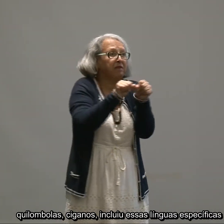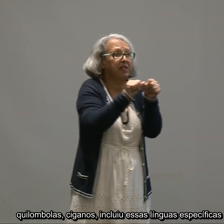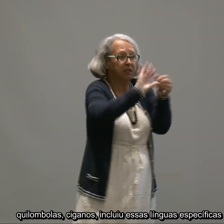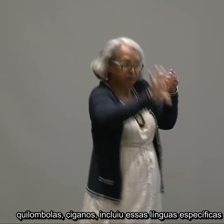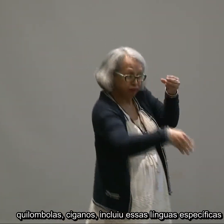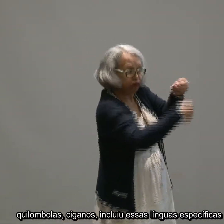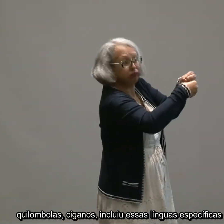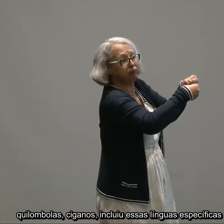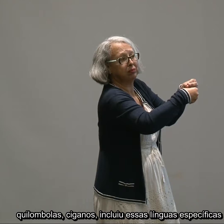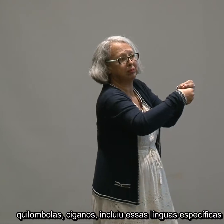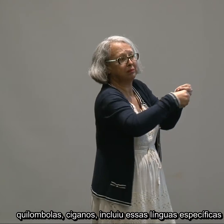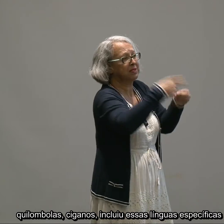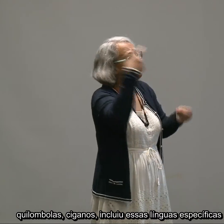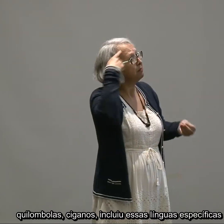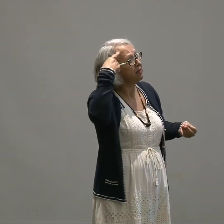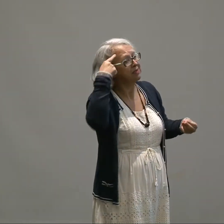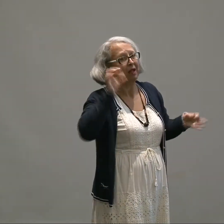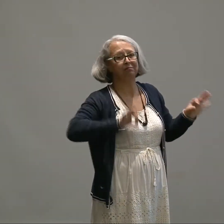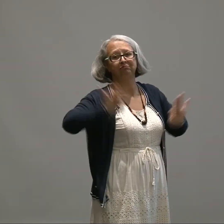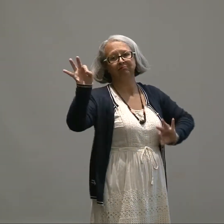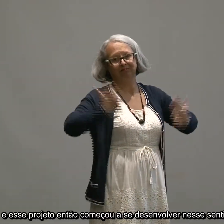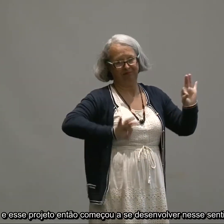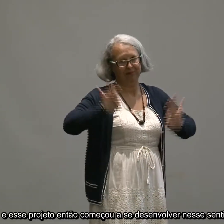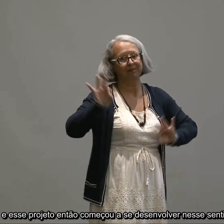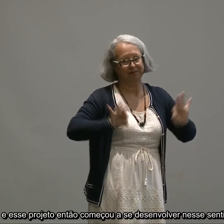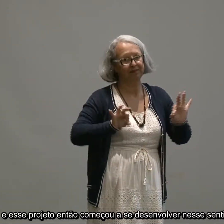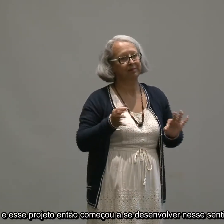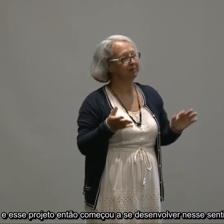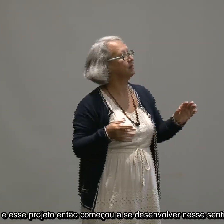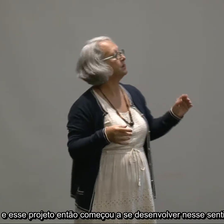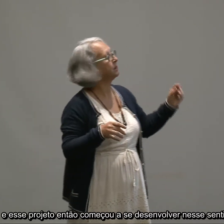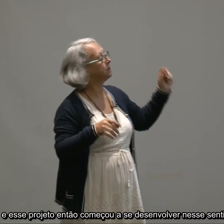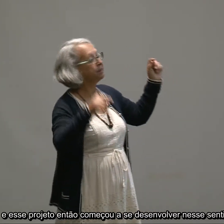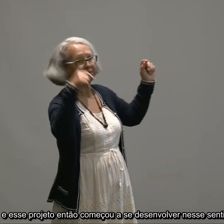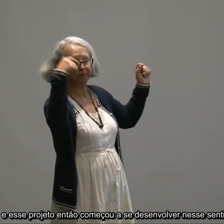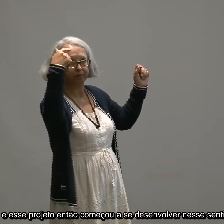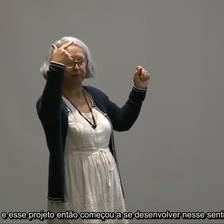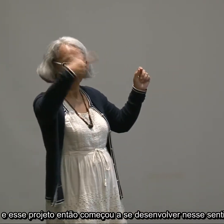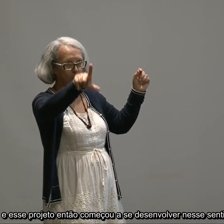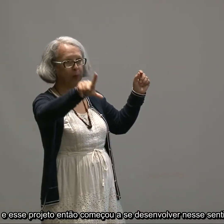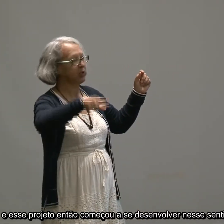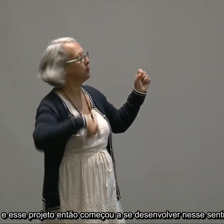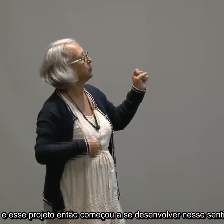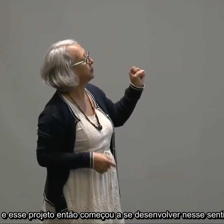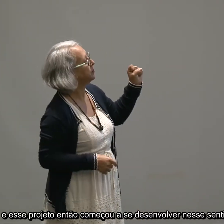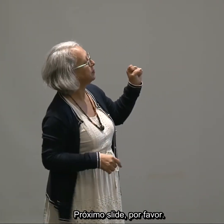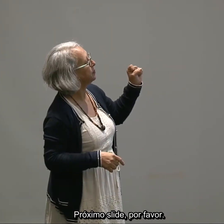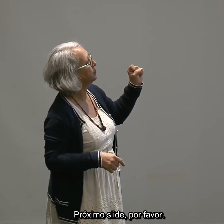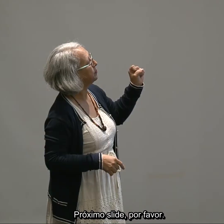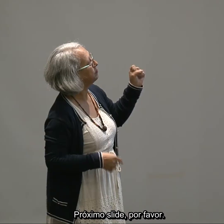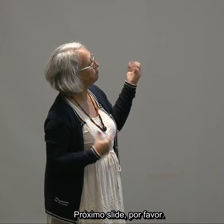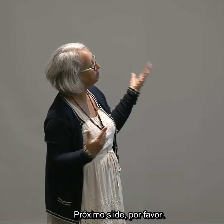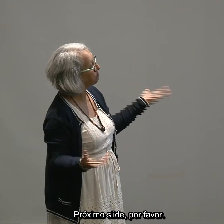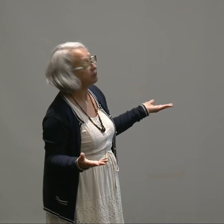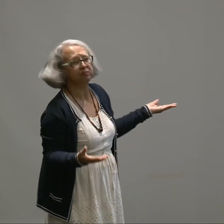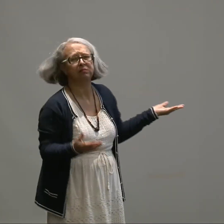línguas como específicas. E esse projeto, então, começou a se desenvolver nesse sentido. Próximo slide, por favor.